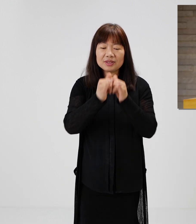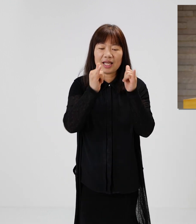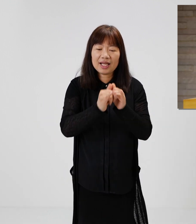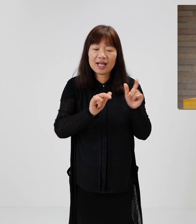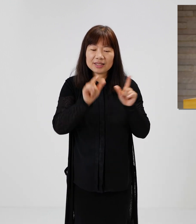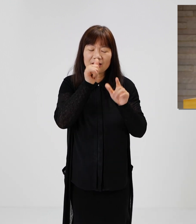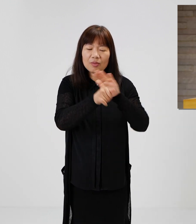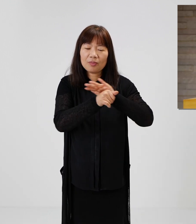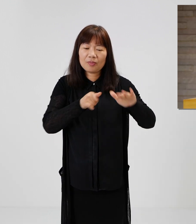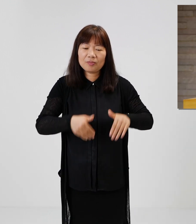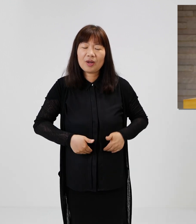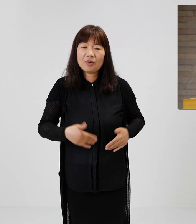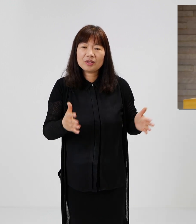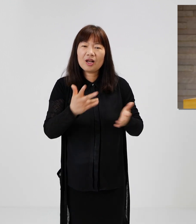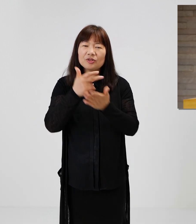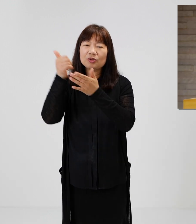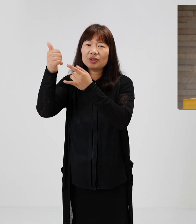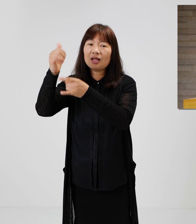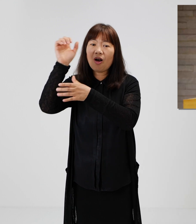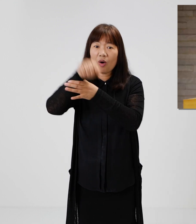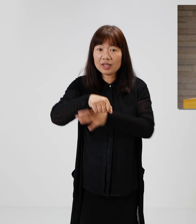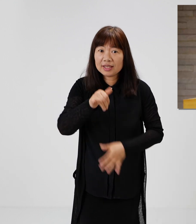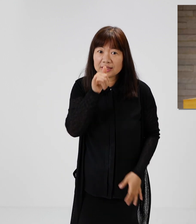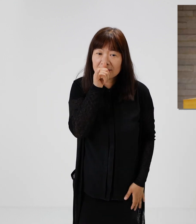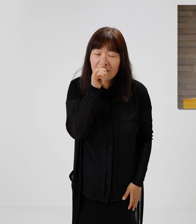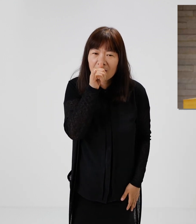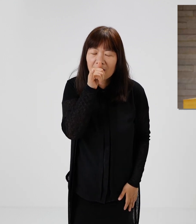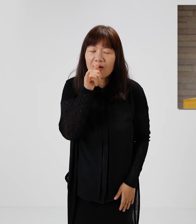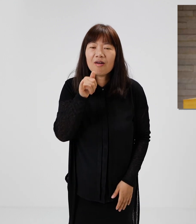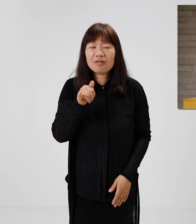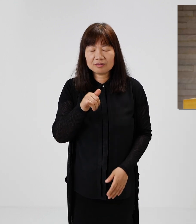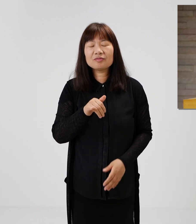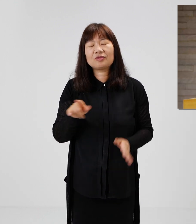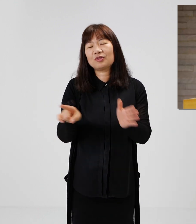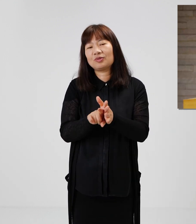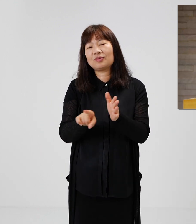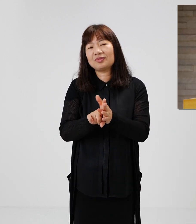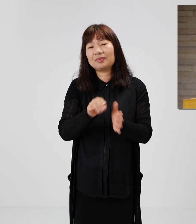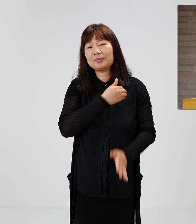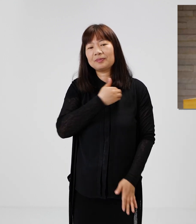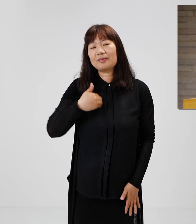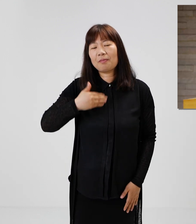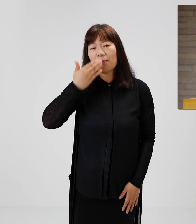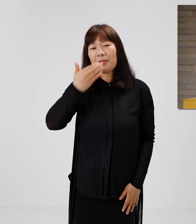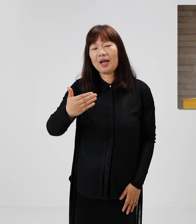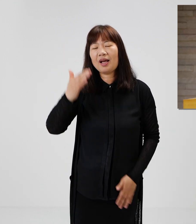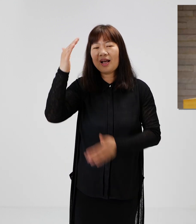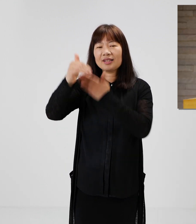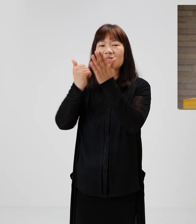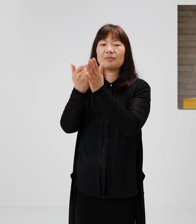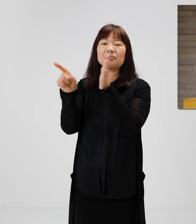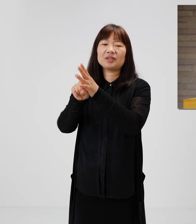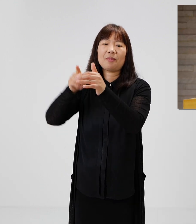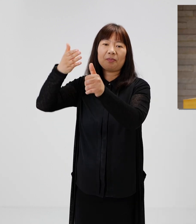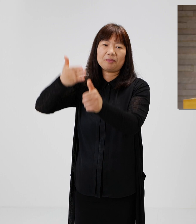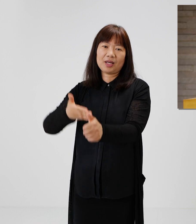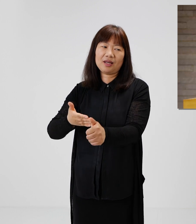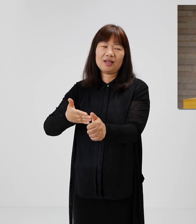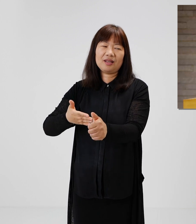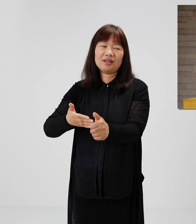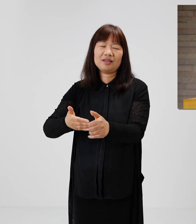이유가 없어요. 주께서 허락하시면. 믿으십니까? 하나님을 신뢰해야죠.